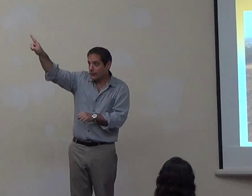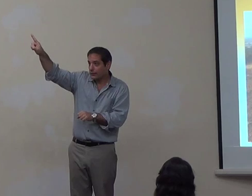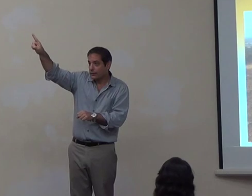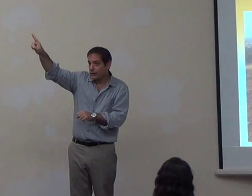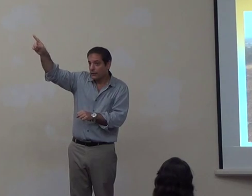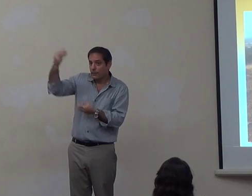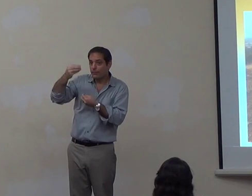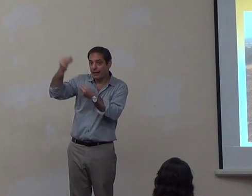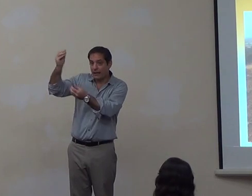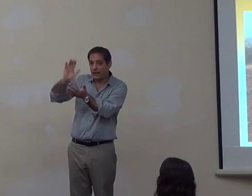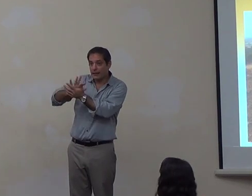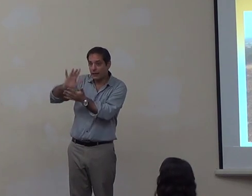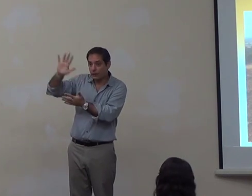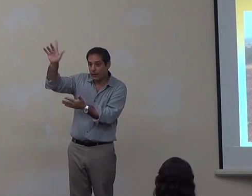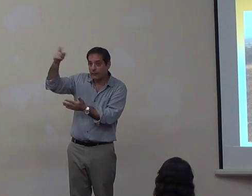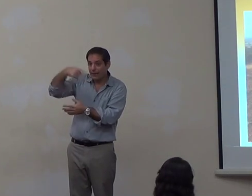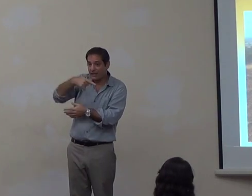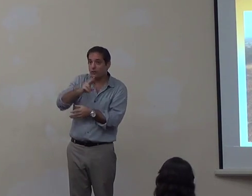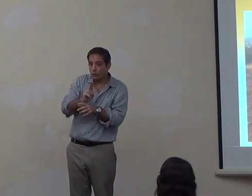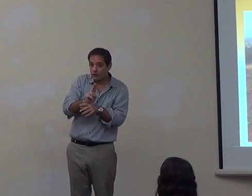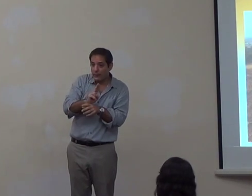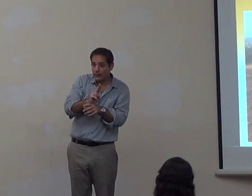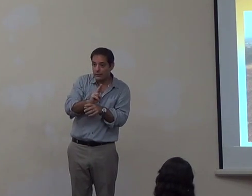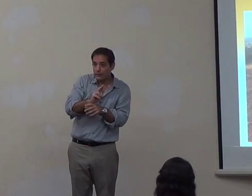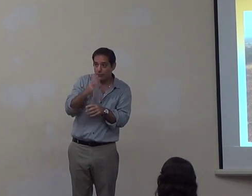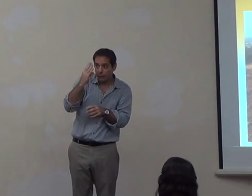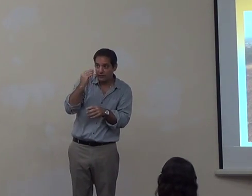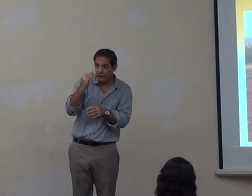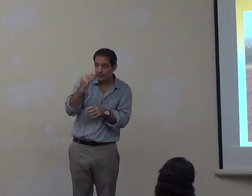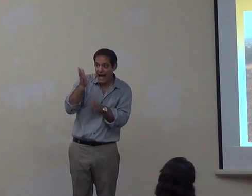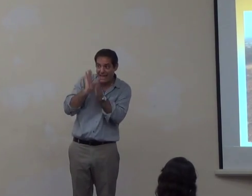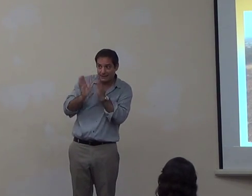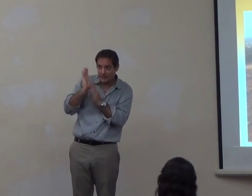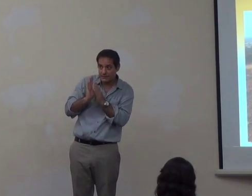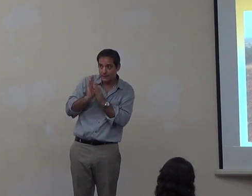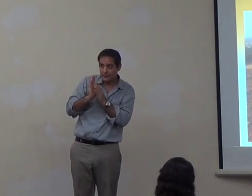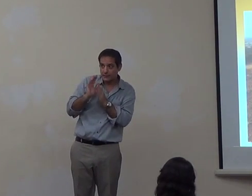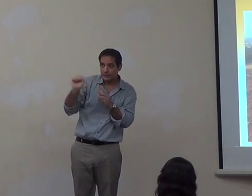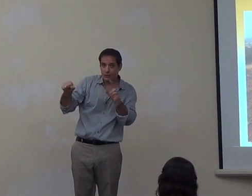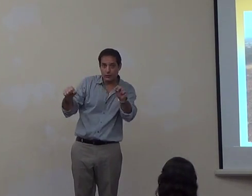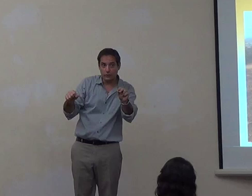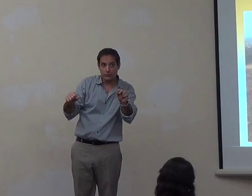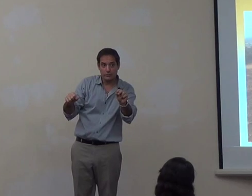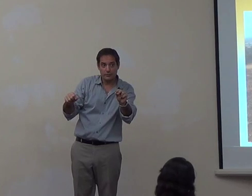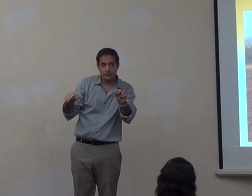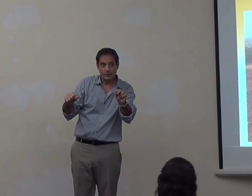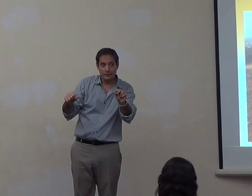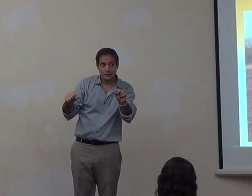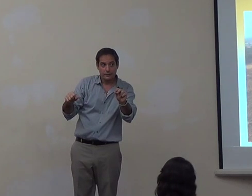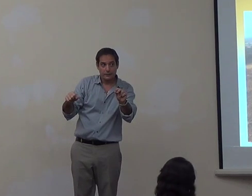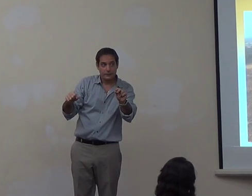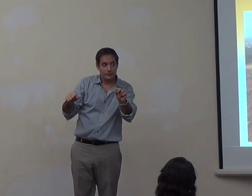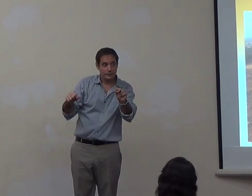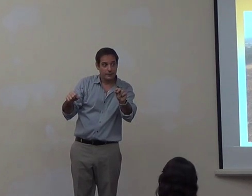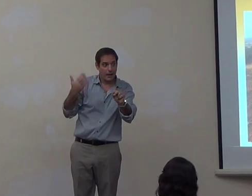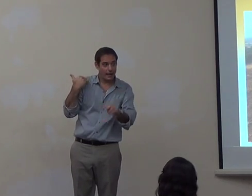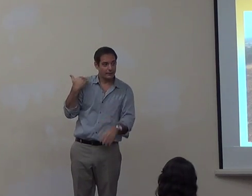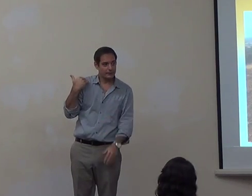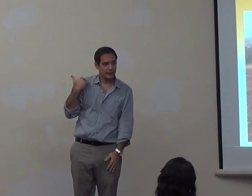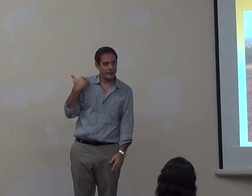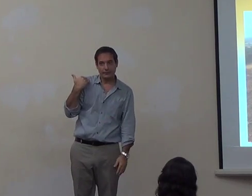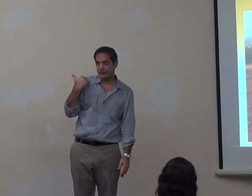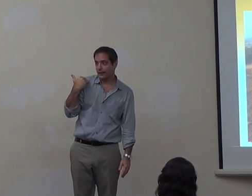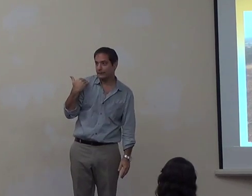¿Para él? ¿Para darle a él la gloria? ¿Para eso usaba Moisés antes? ¿Sí o no?